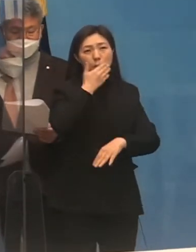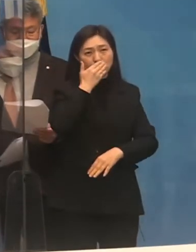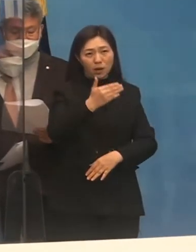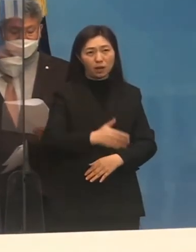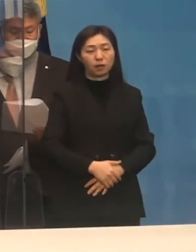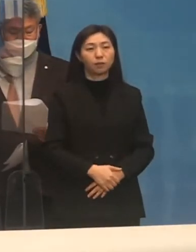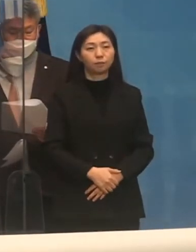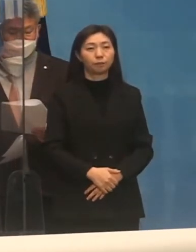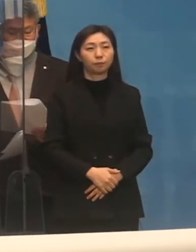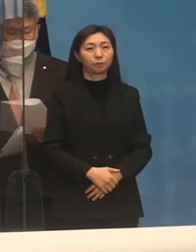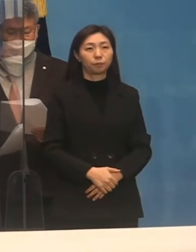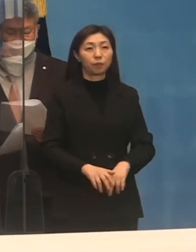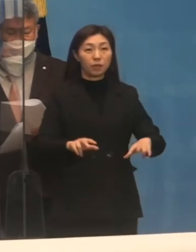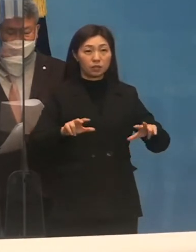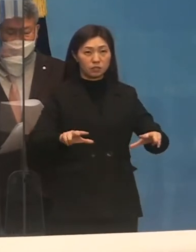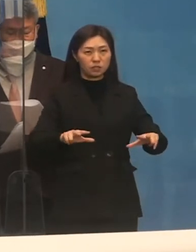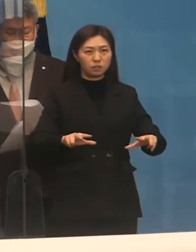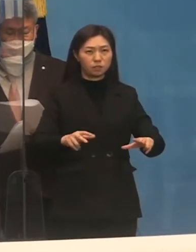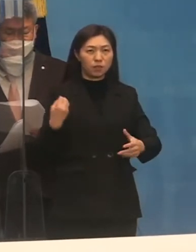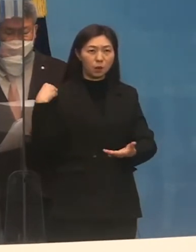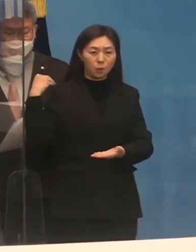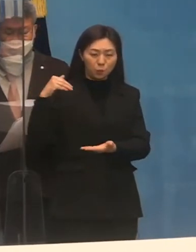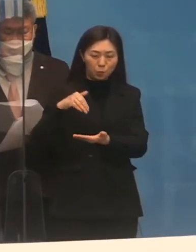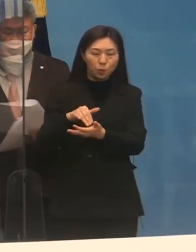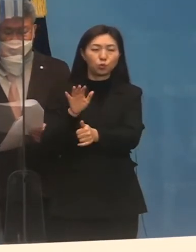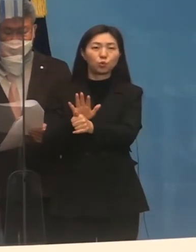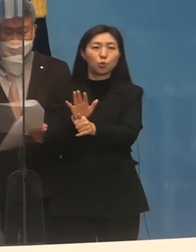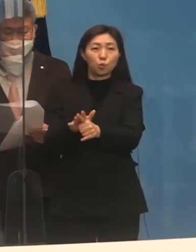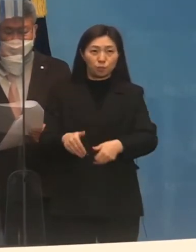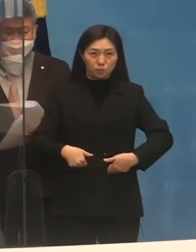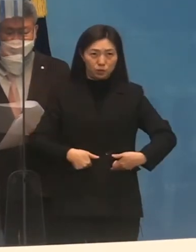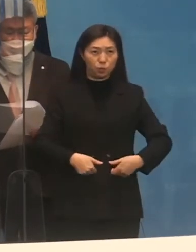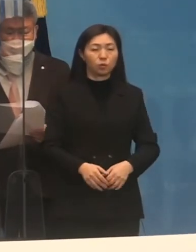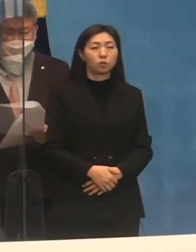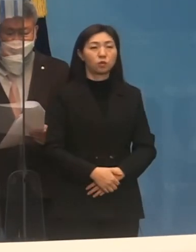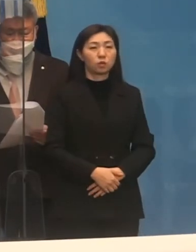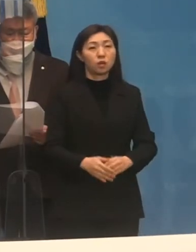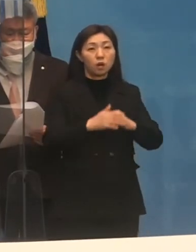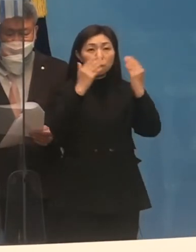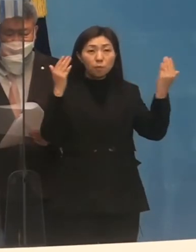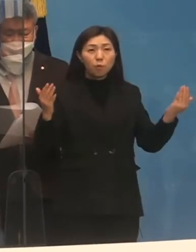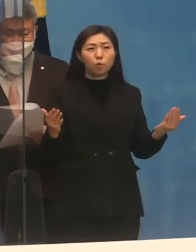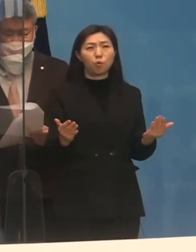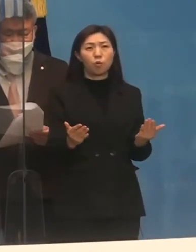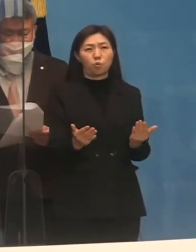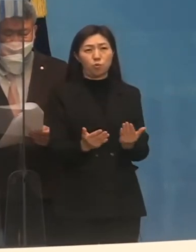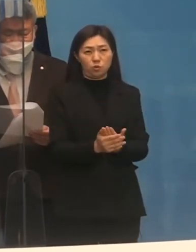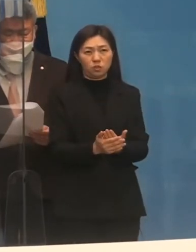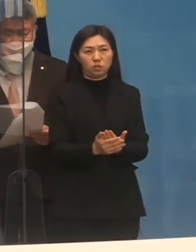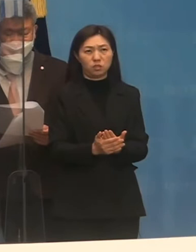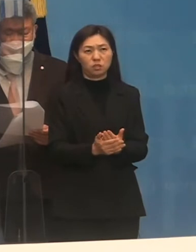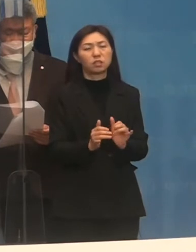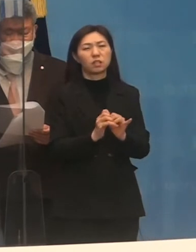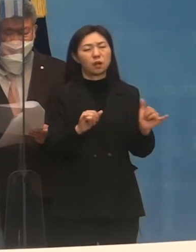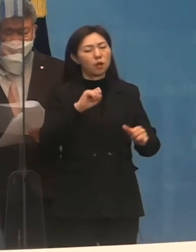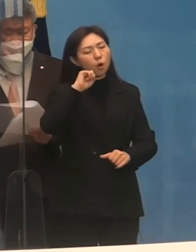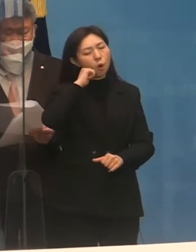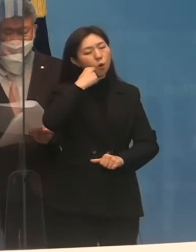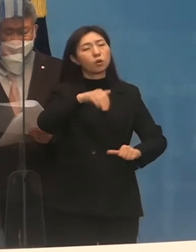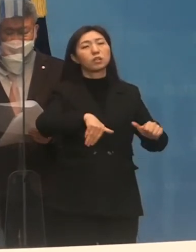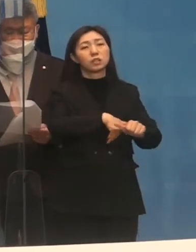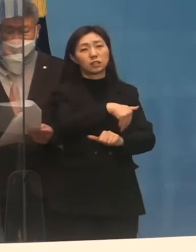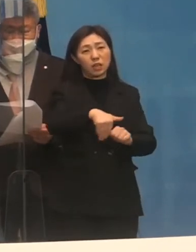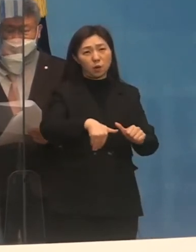이제 우리가 되돌려줘야 할 차례입니다. 모두에게 어려운 시기이지만 조금만 더